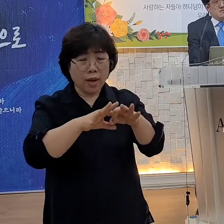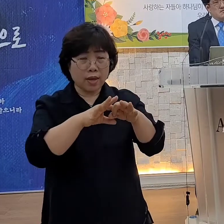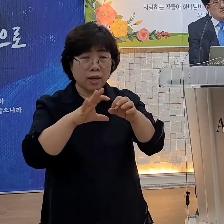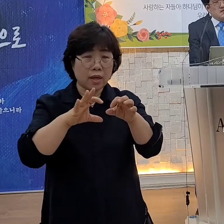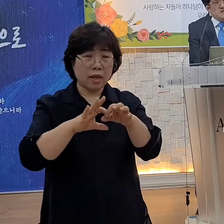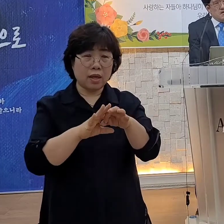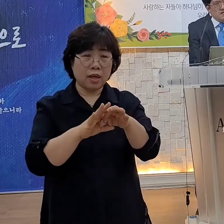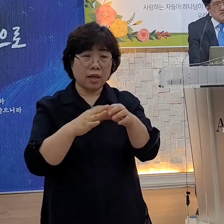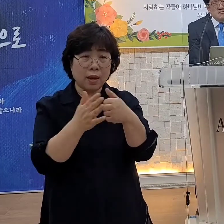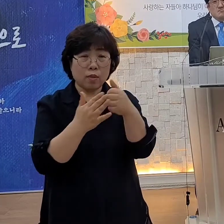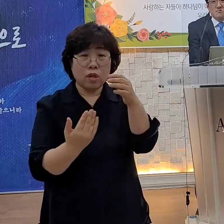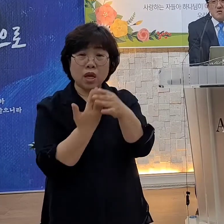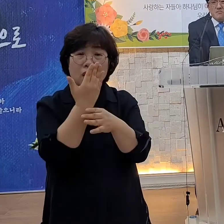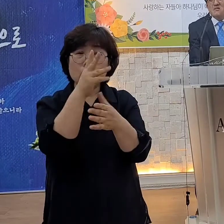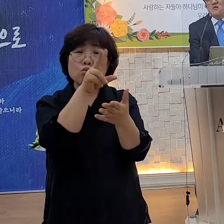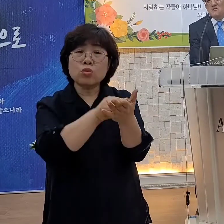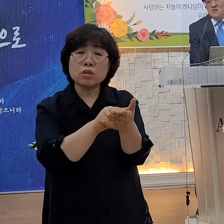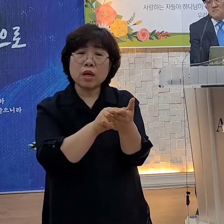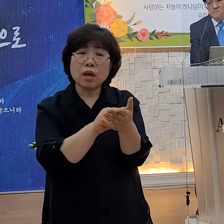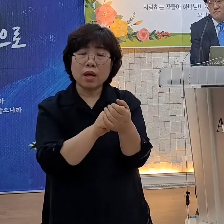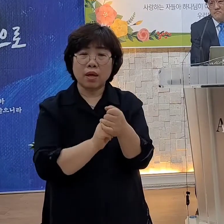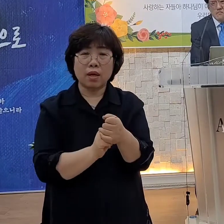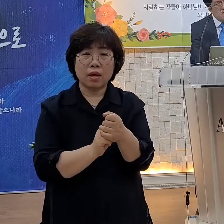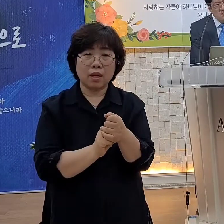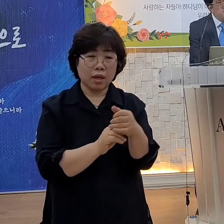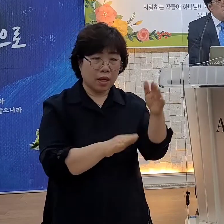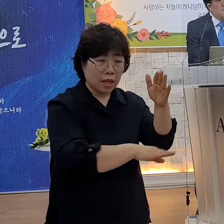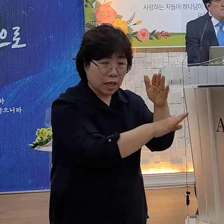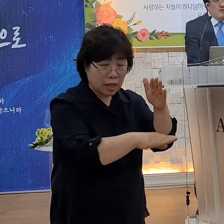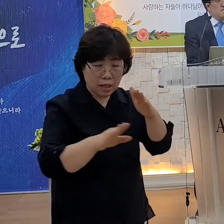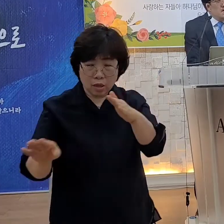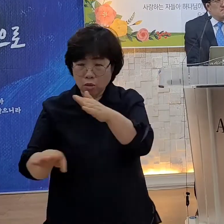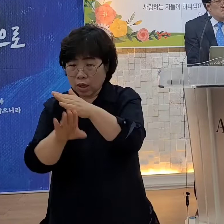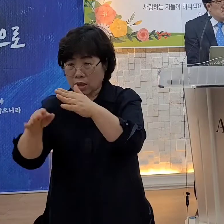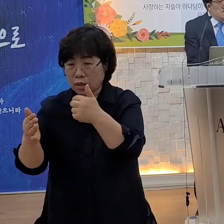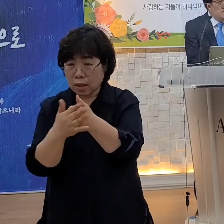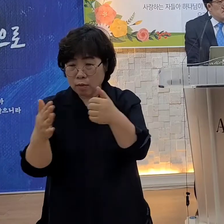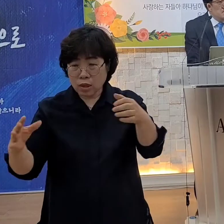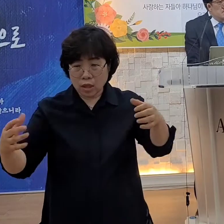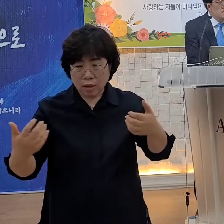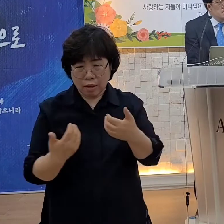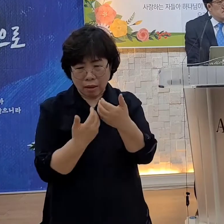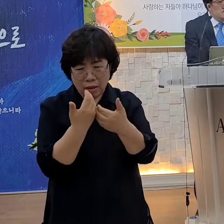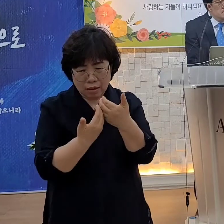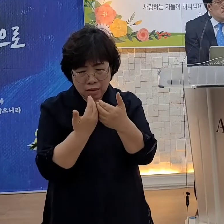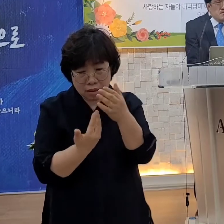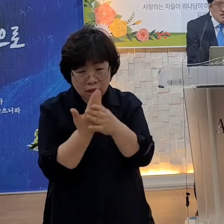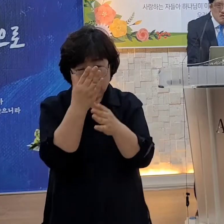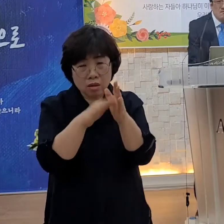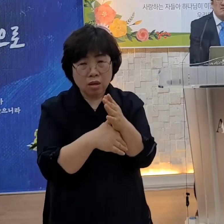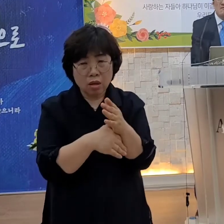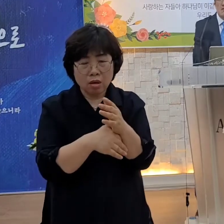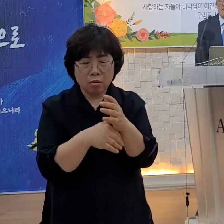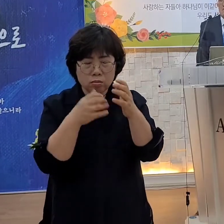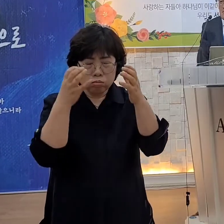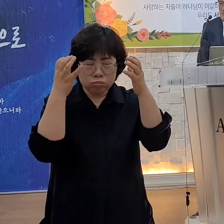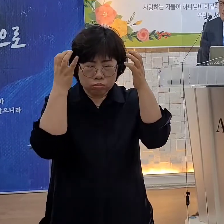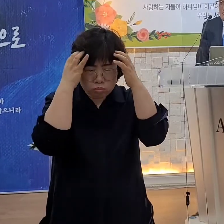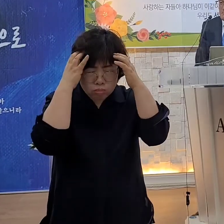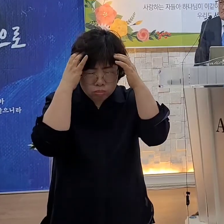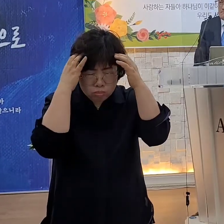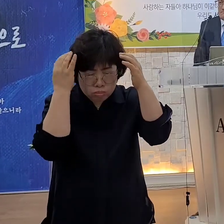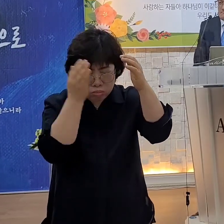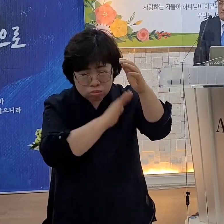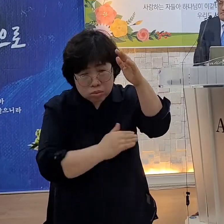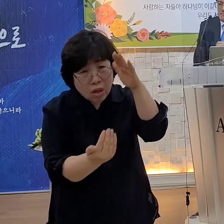수 없는 시댁이나 친정 문제가 발생했다. 고통이 말로 다 할 수 없는 이게 결혼 생활의 어려움인